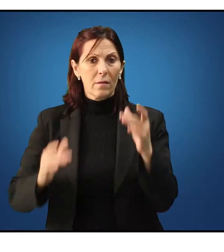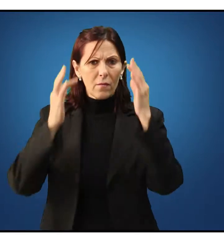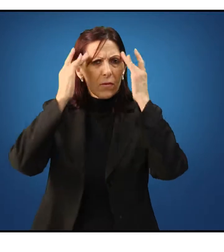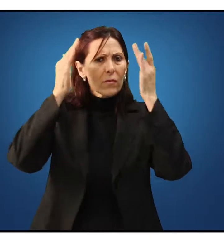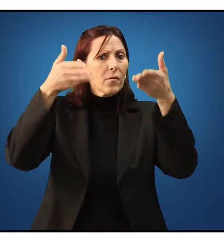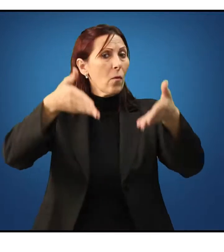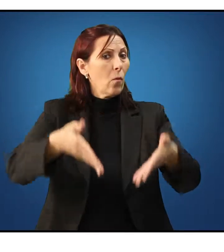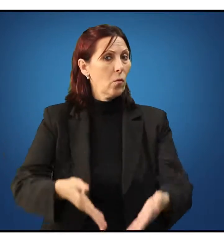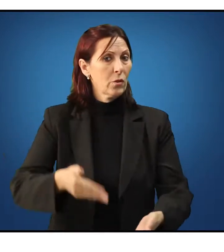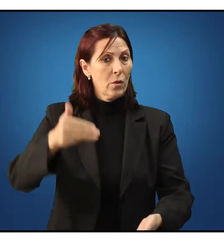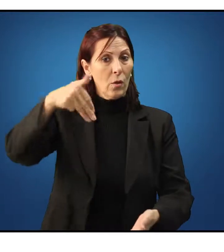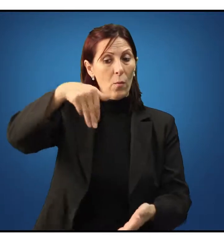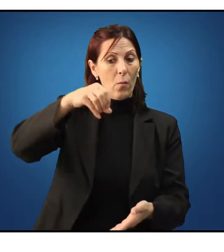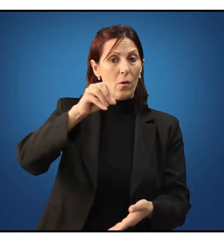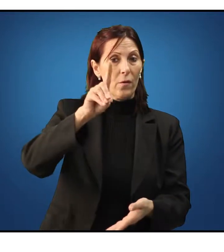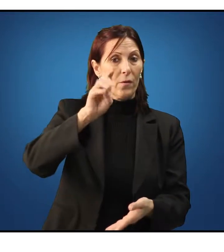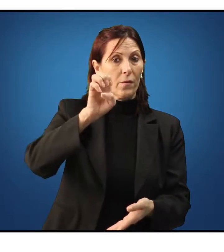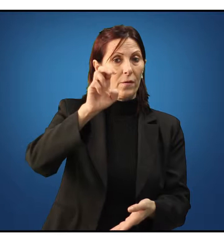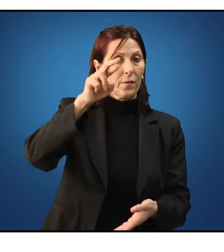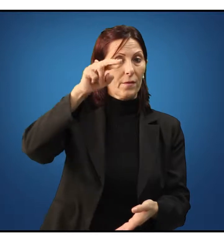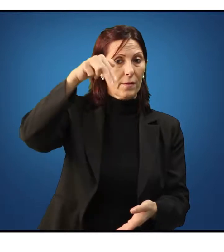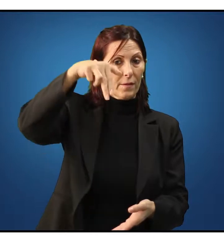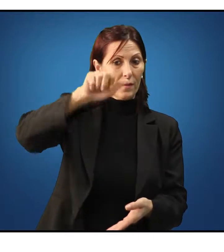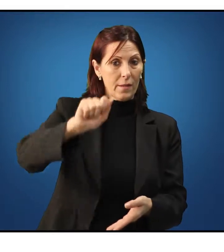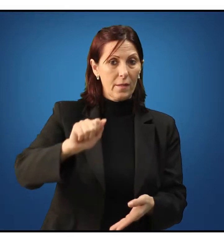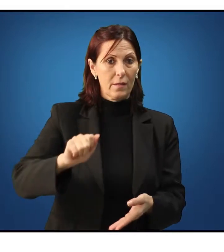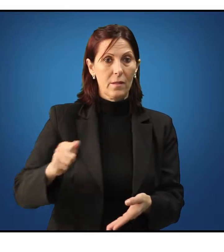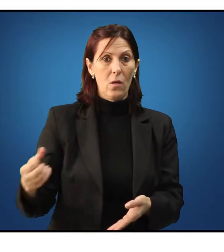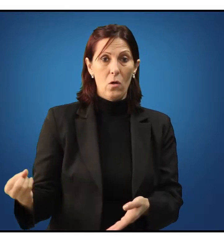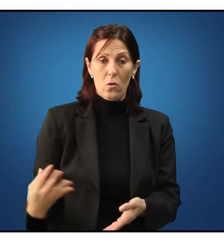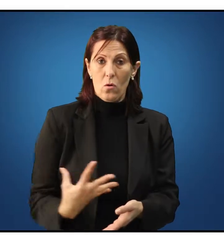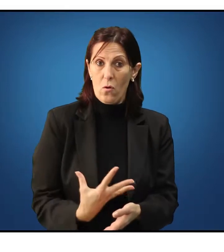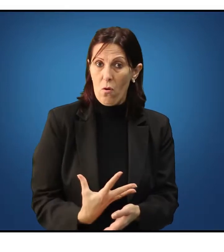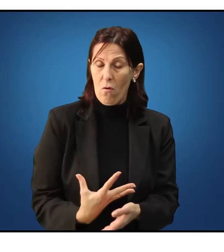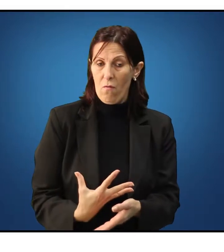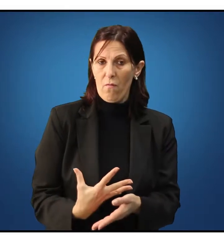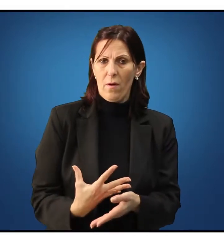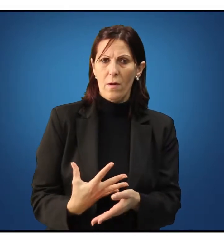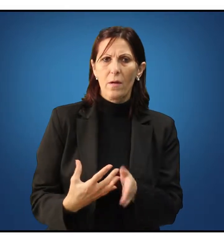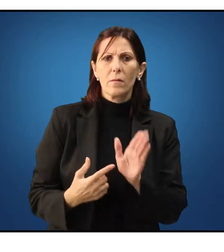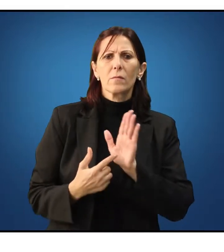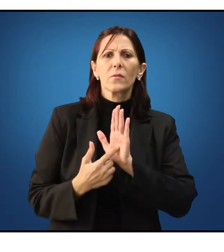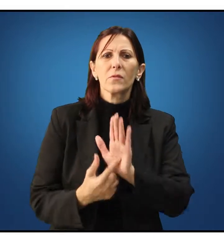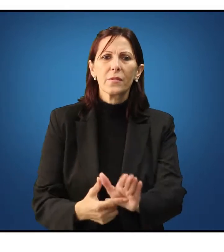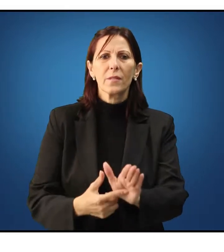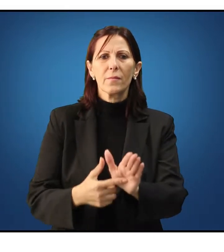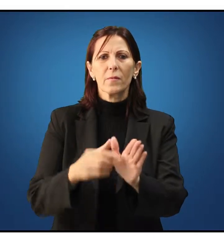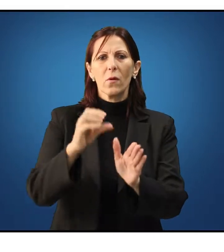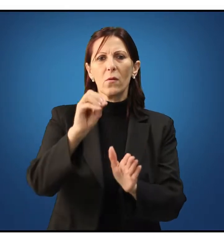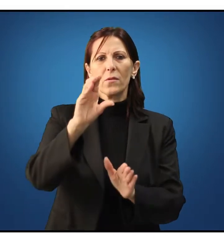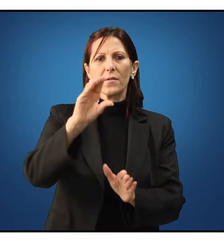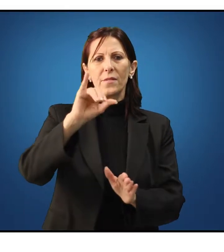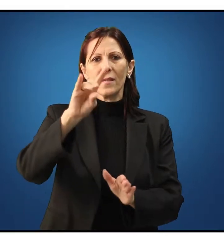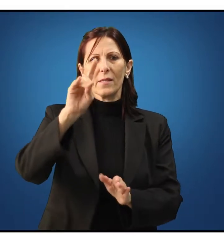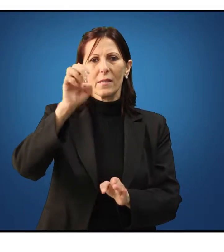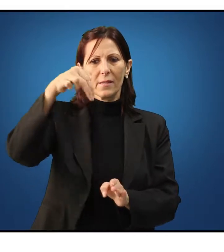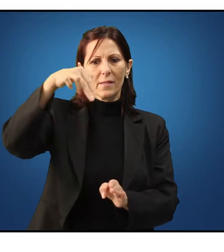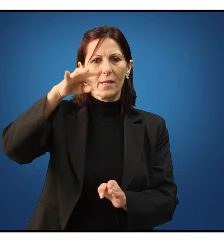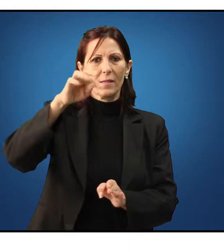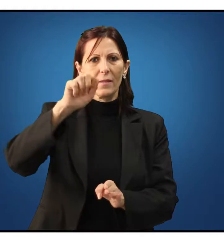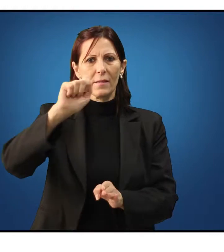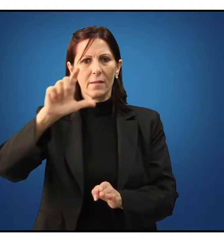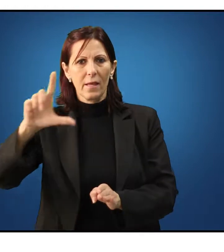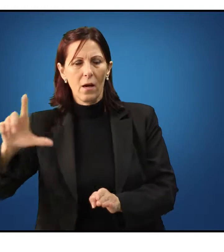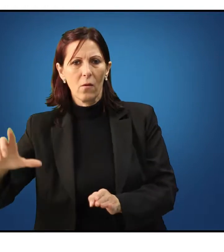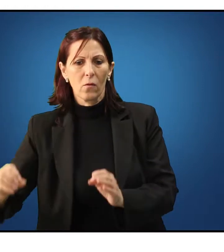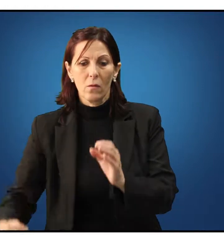moderna é uma forma de expressão do pensamento ocidental que tem início com o